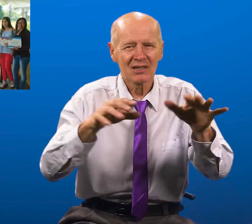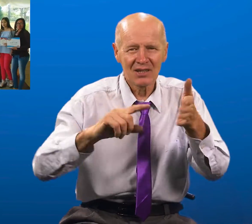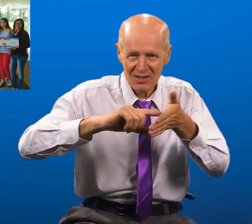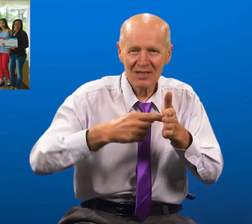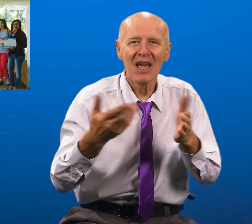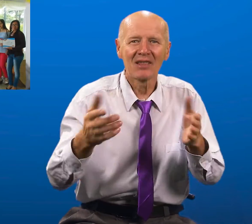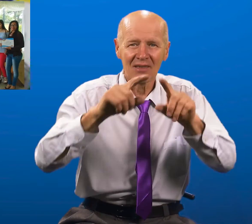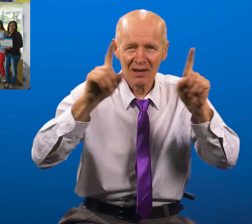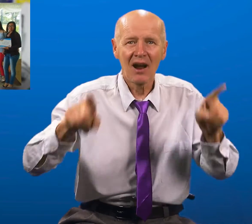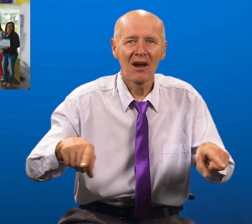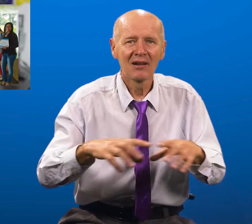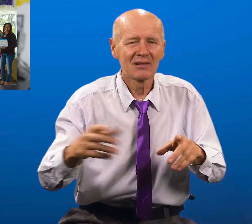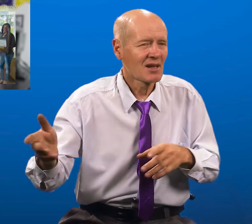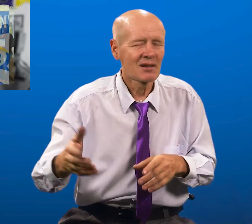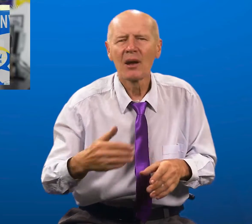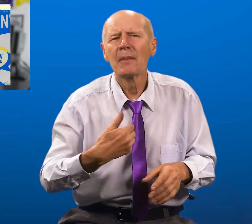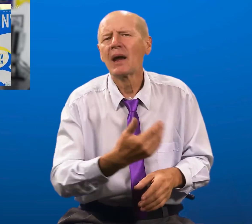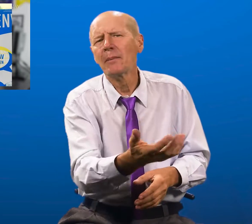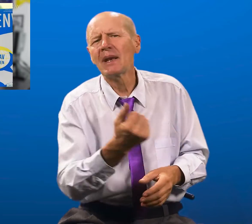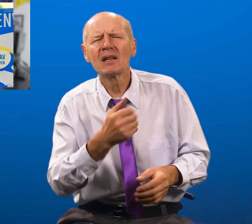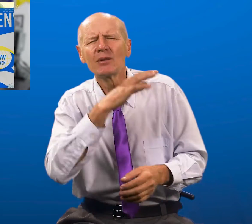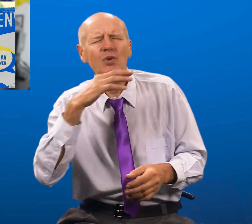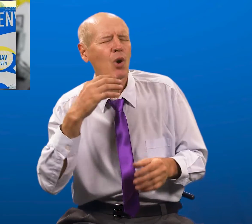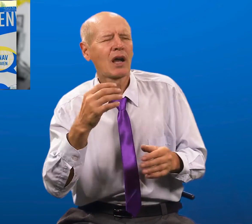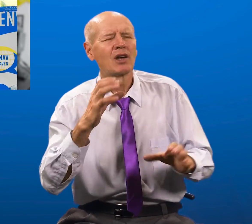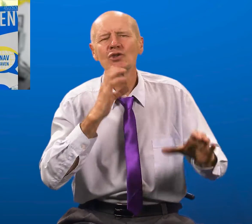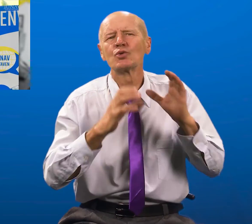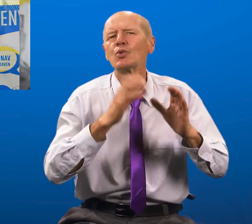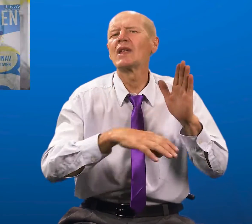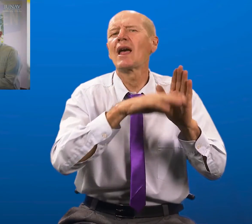2019 году мы приняли много студентов,